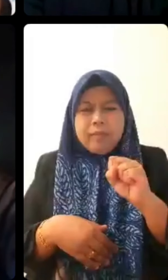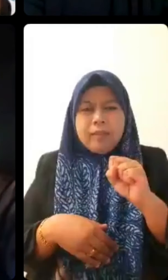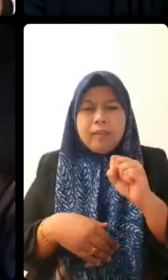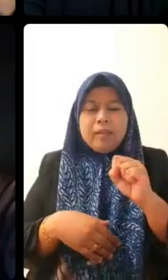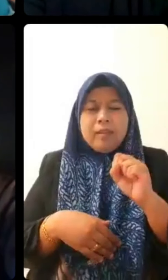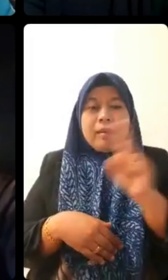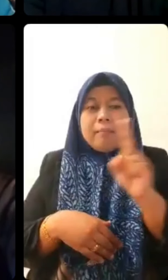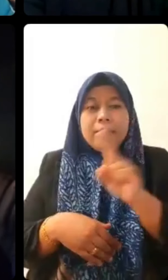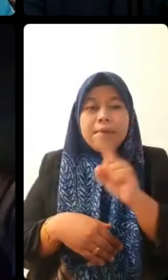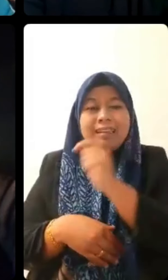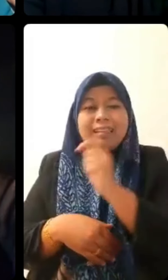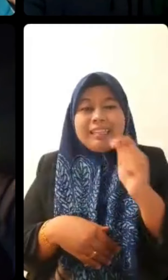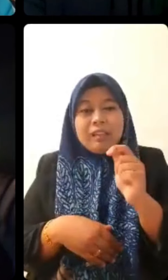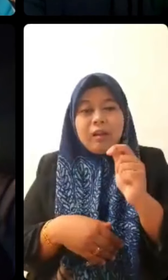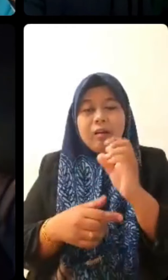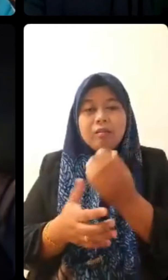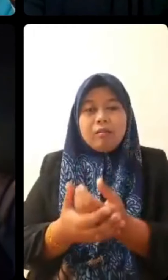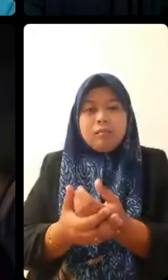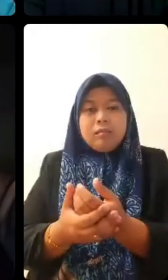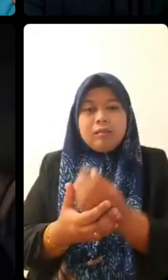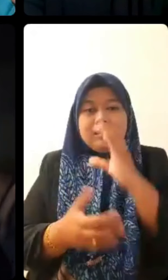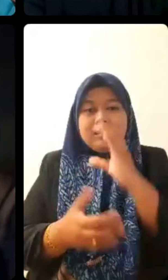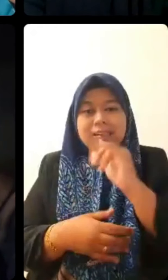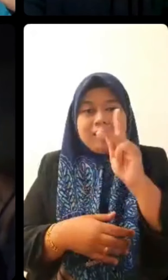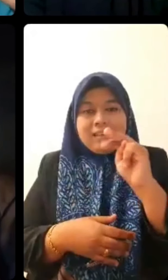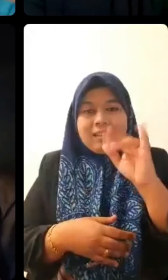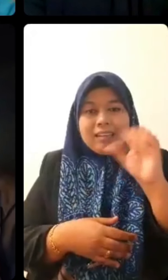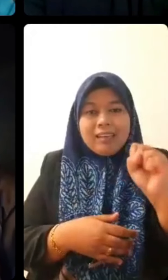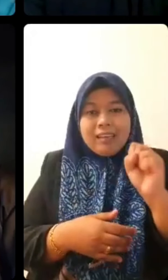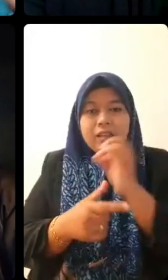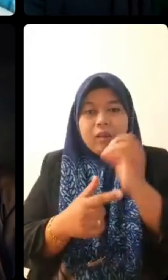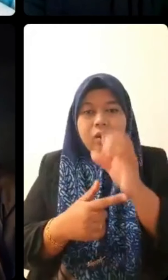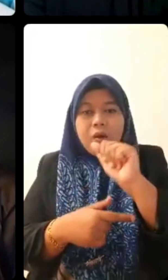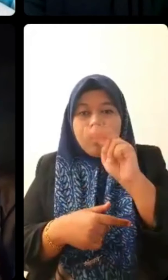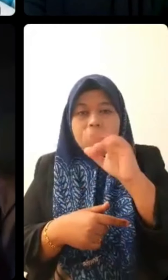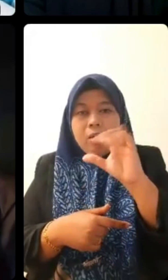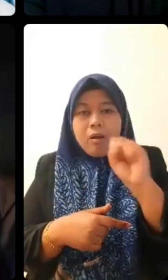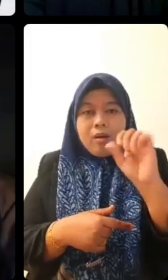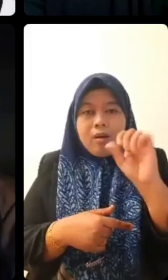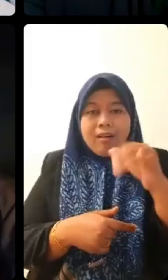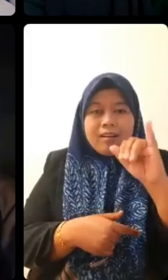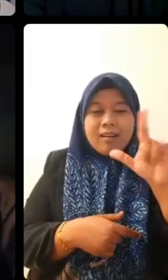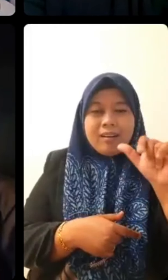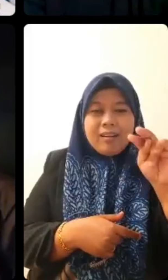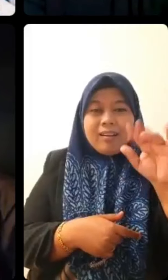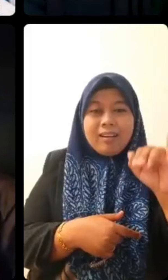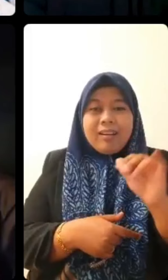penonton yang nak follow Cik Nis kat TikTok, boleh guna ID tu lah.